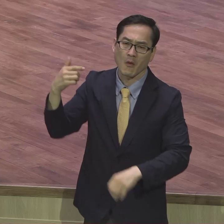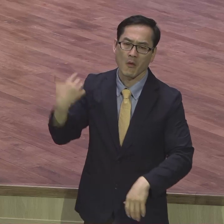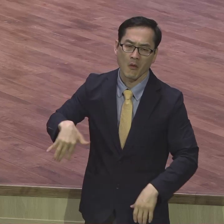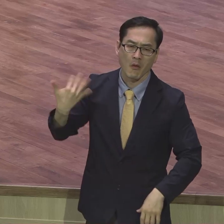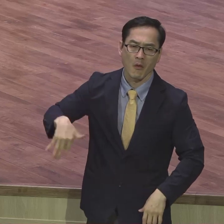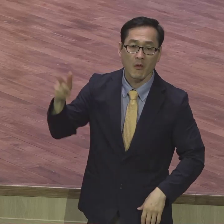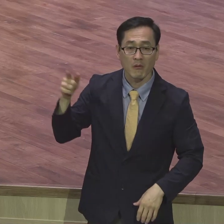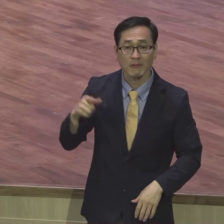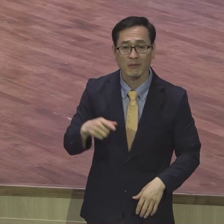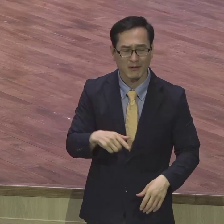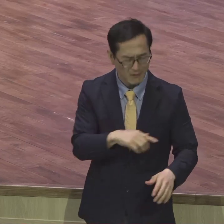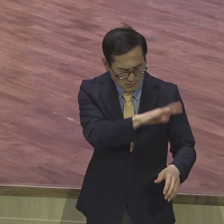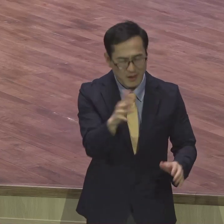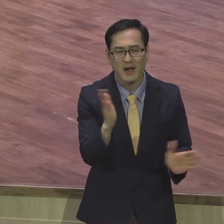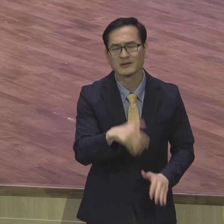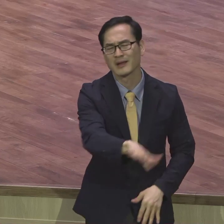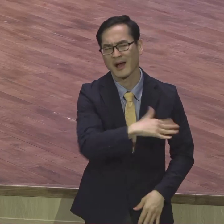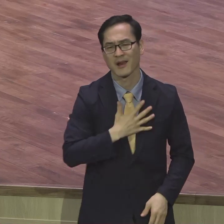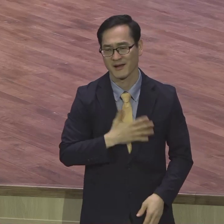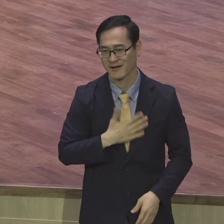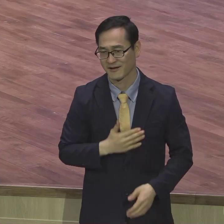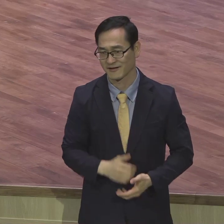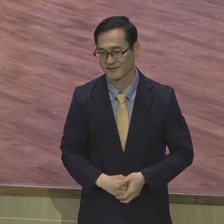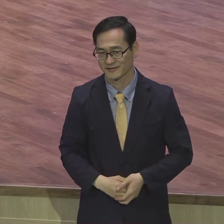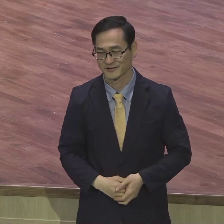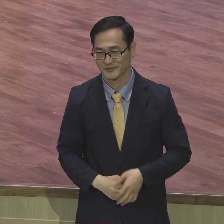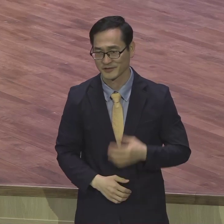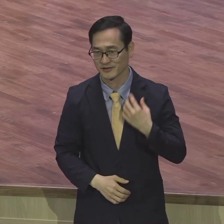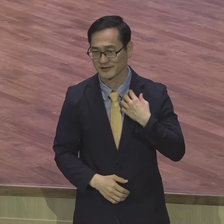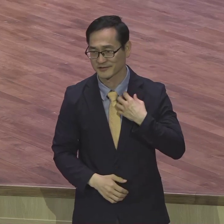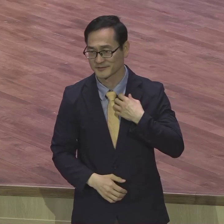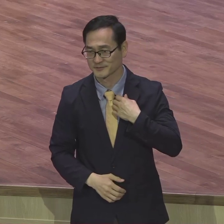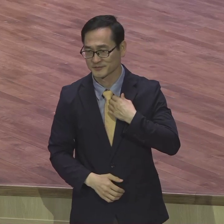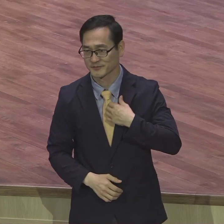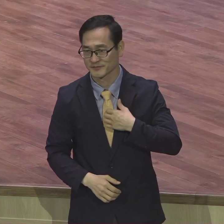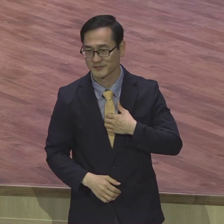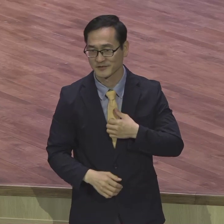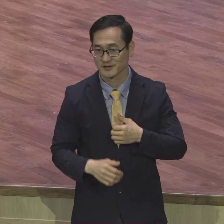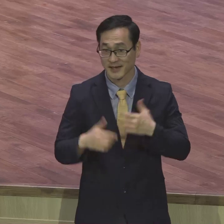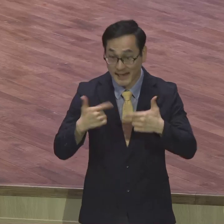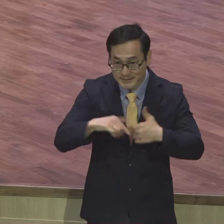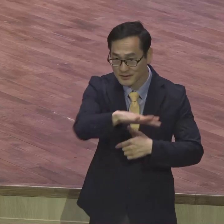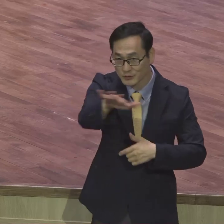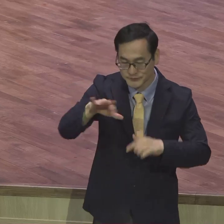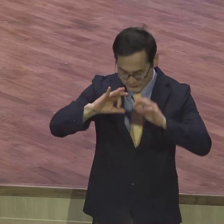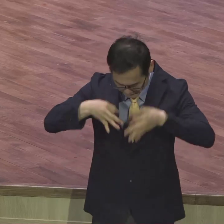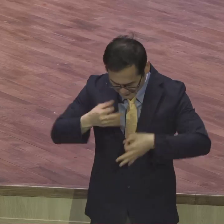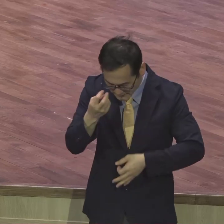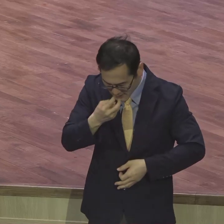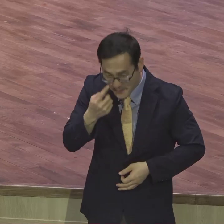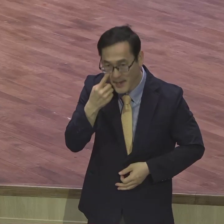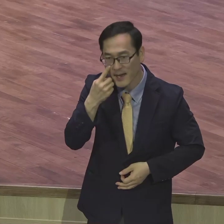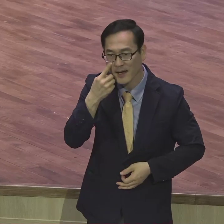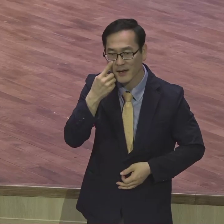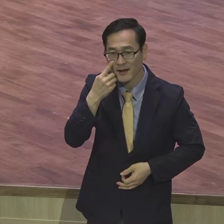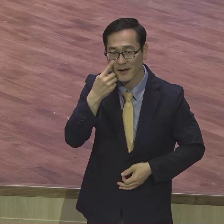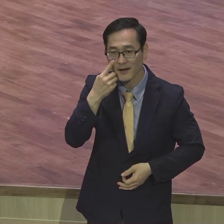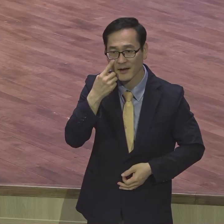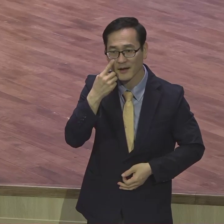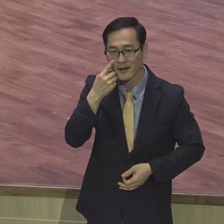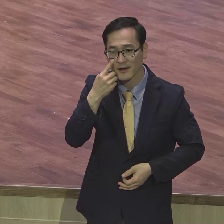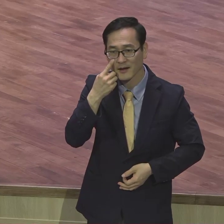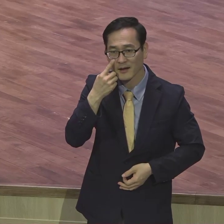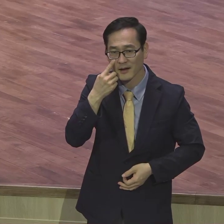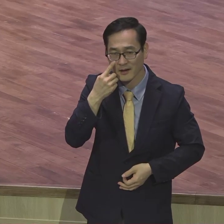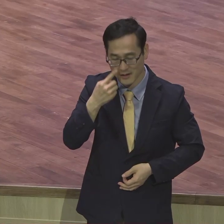여러분들도요. 신앙생활을 하면서 늘 그렇게 여러분 점검해 보시기 바랍니다. 이거 돼야 영적 성장이란 영적으로 성장이